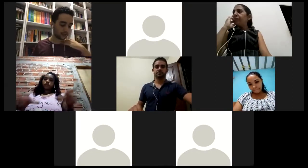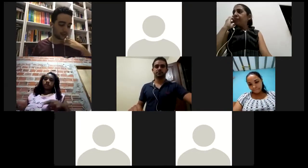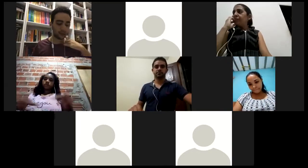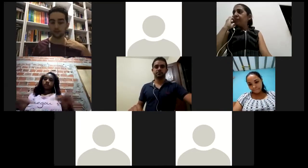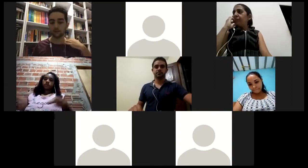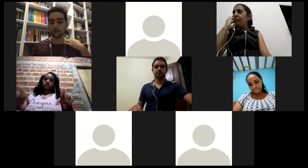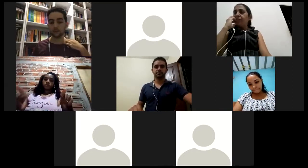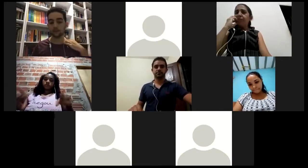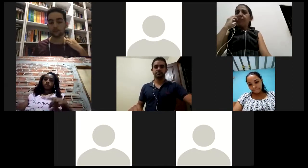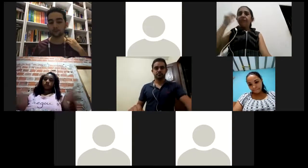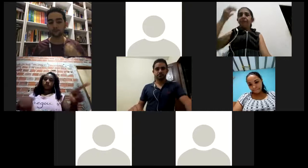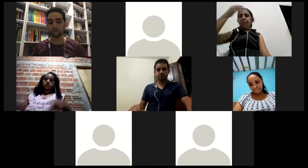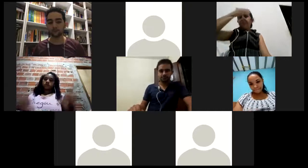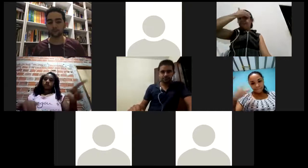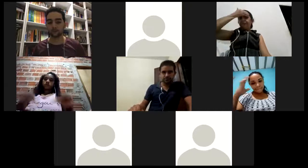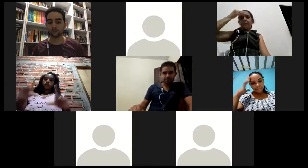Esquecer.